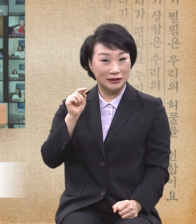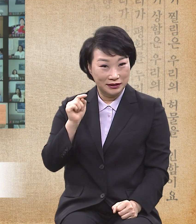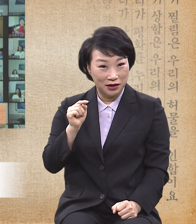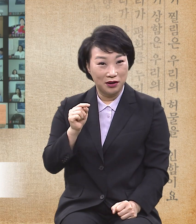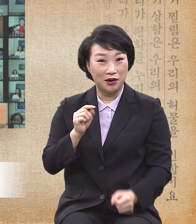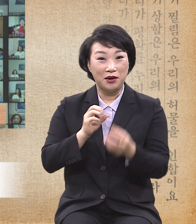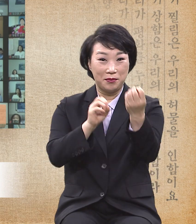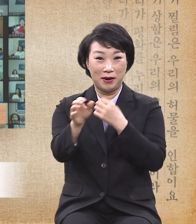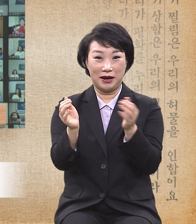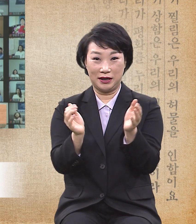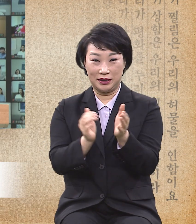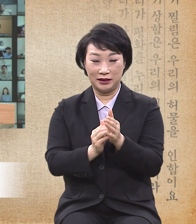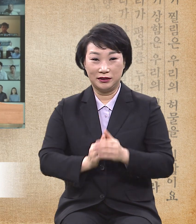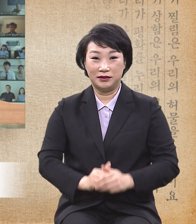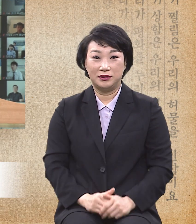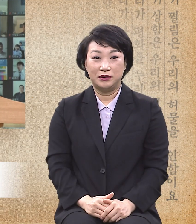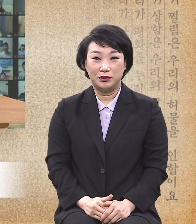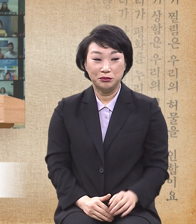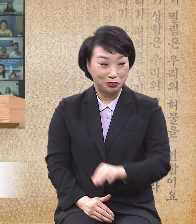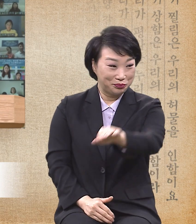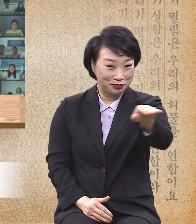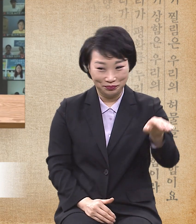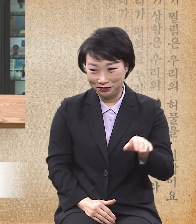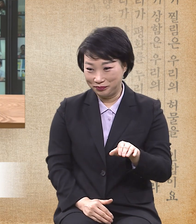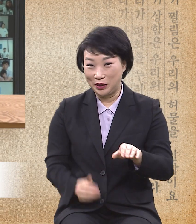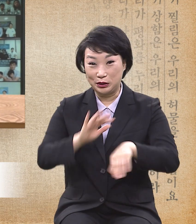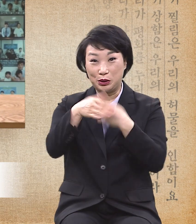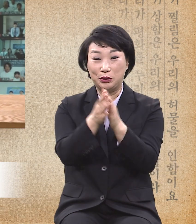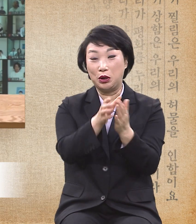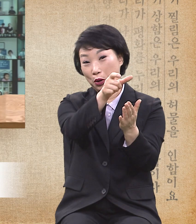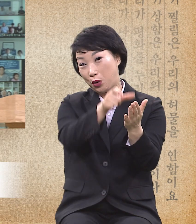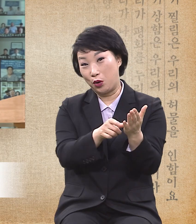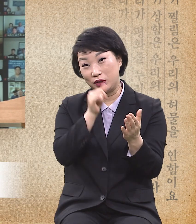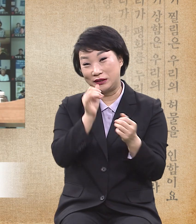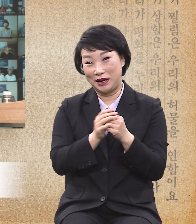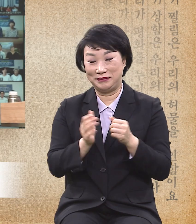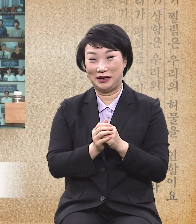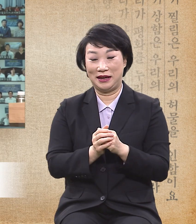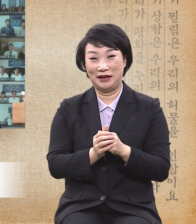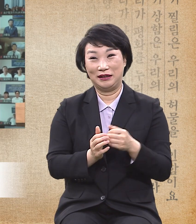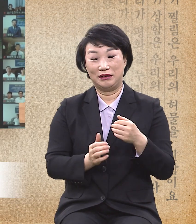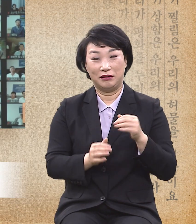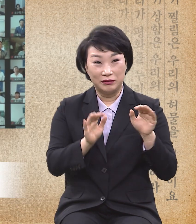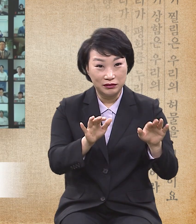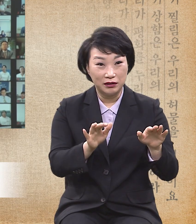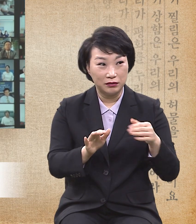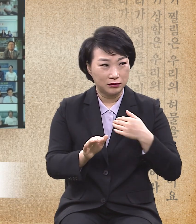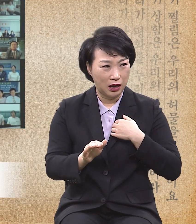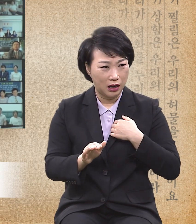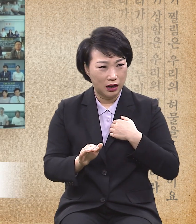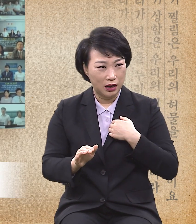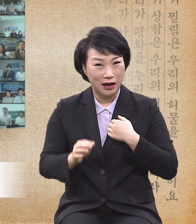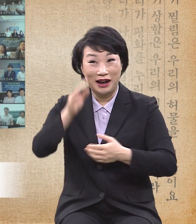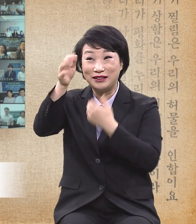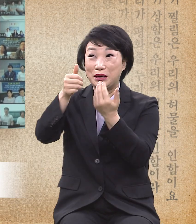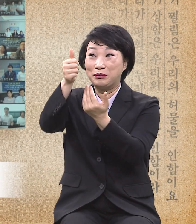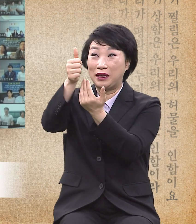존재라 라고 말할 때 우리는 성경에 기록이 되어 있는데 나는 하나님